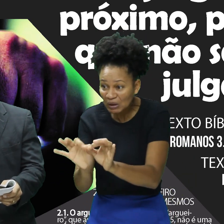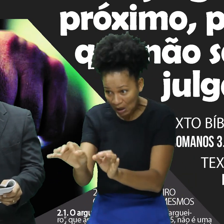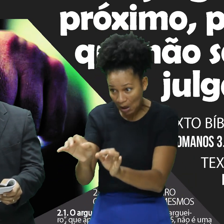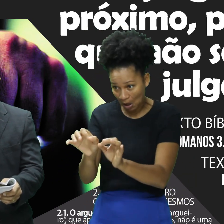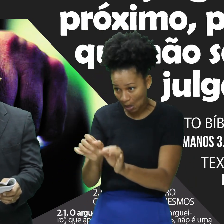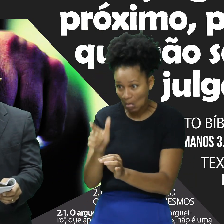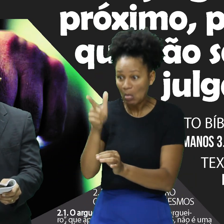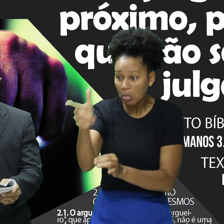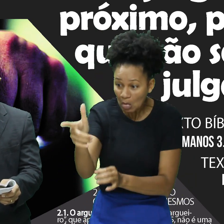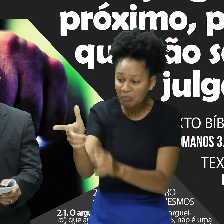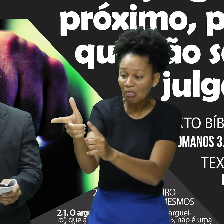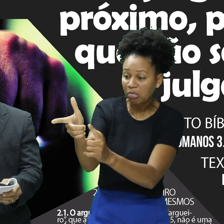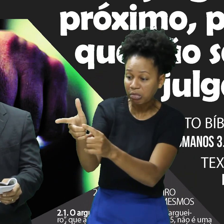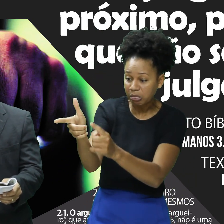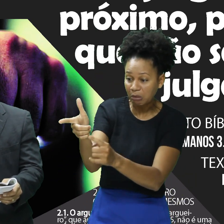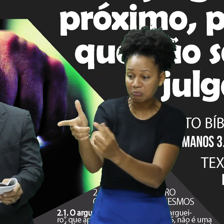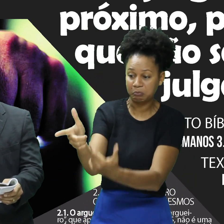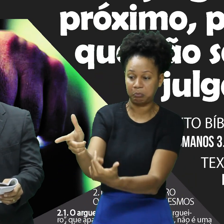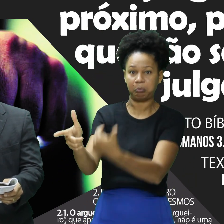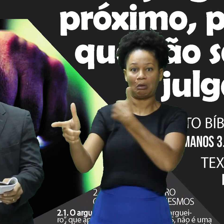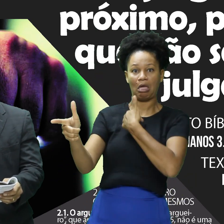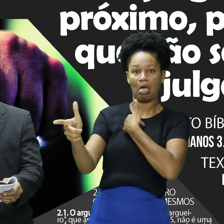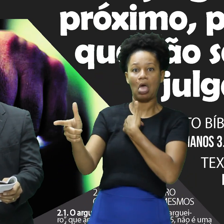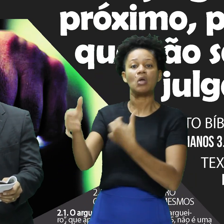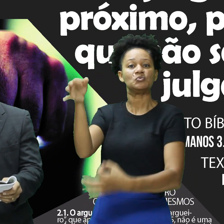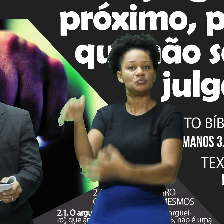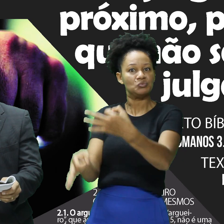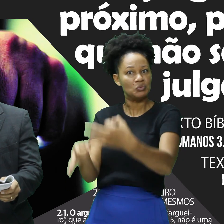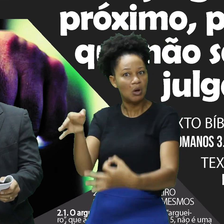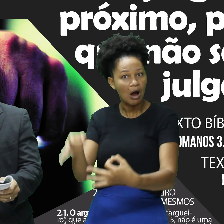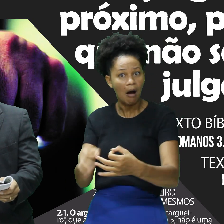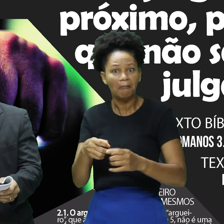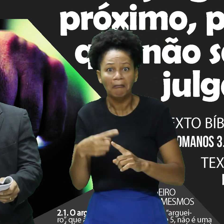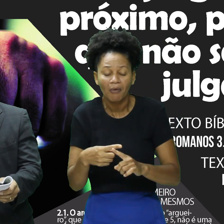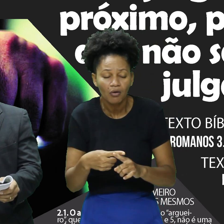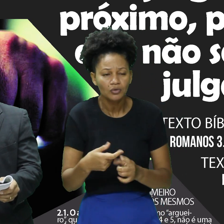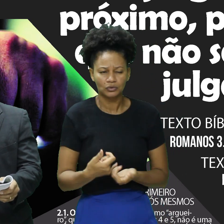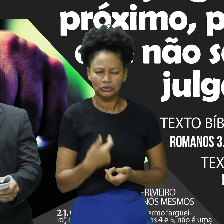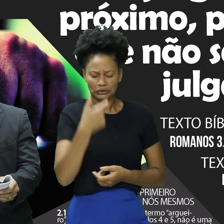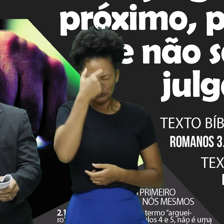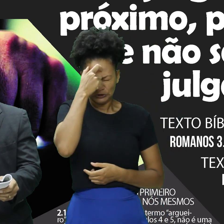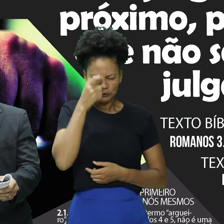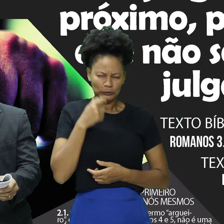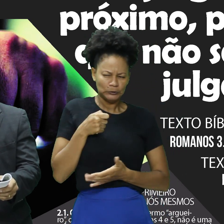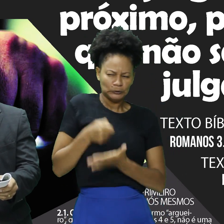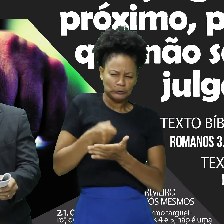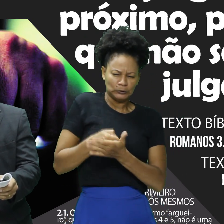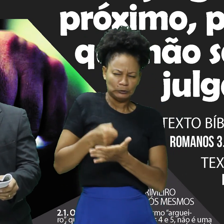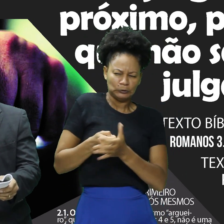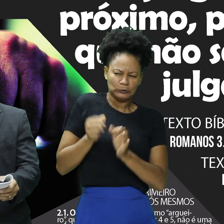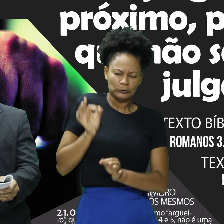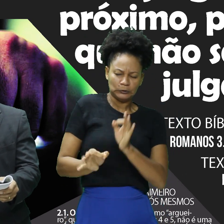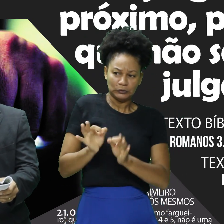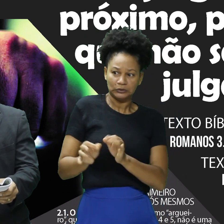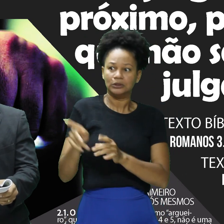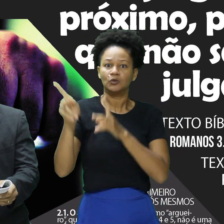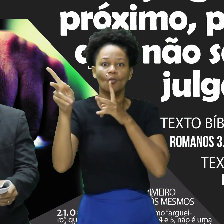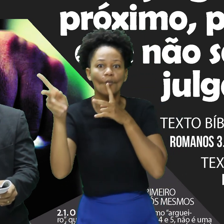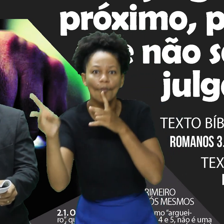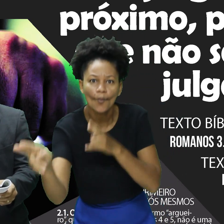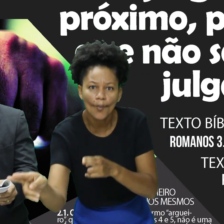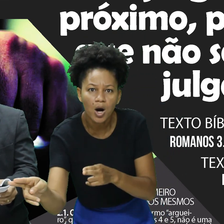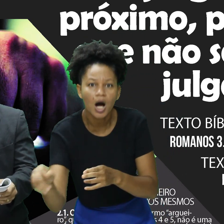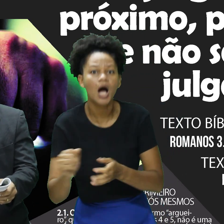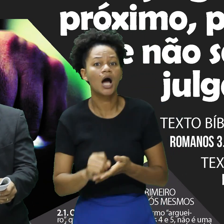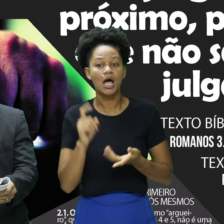julgados, porque com o juízo com que julgardes, sereis julgados, e com a